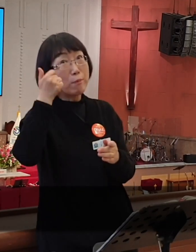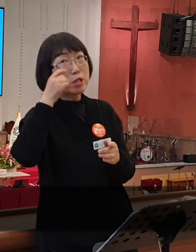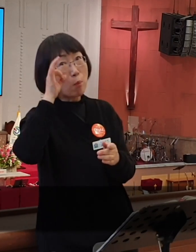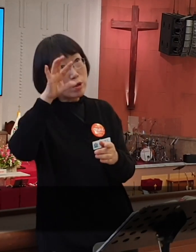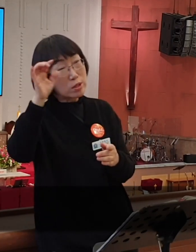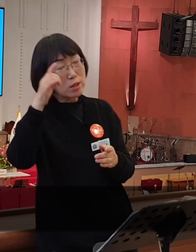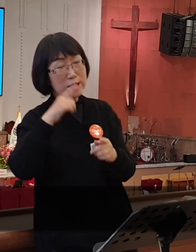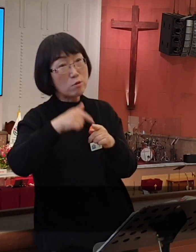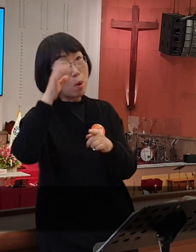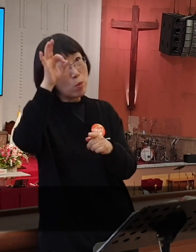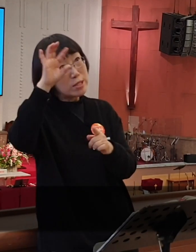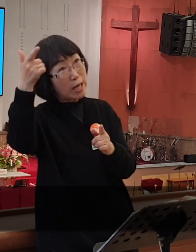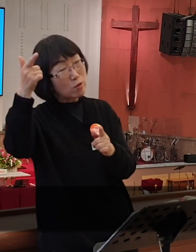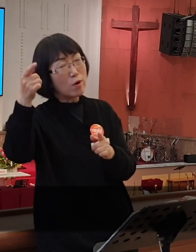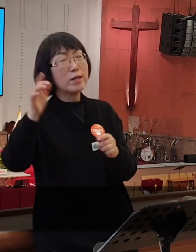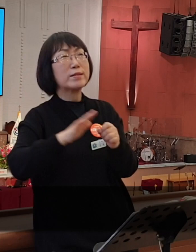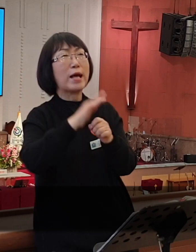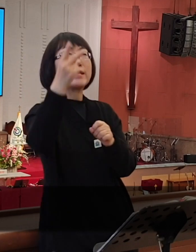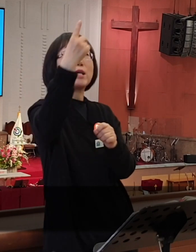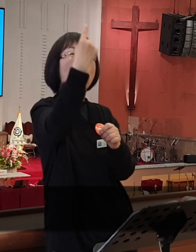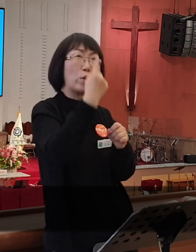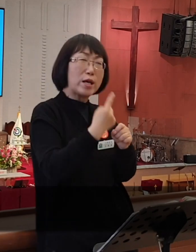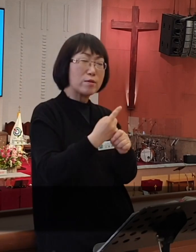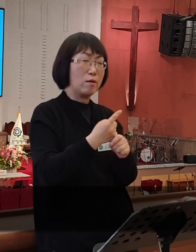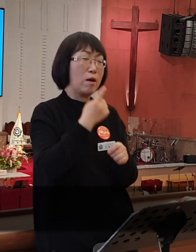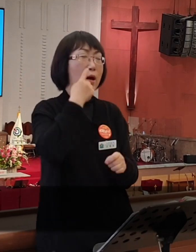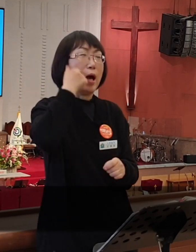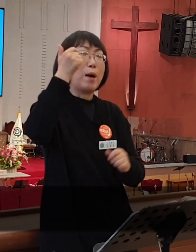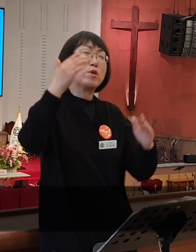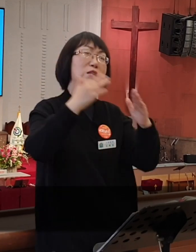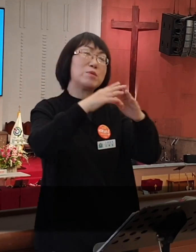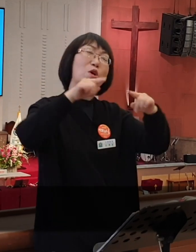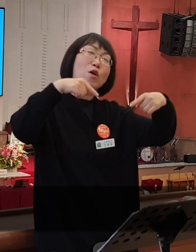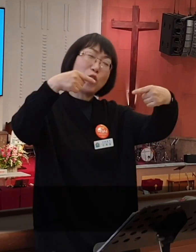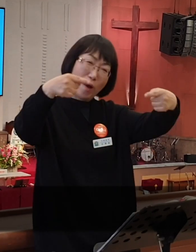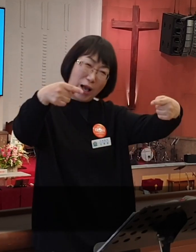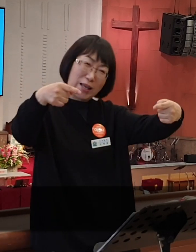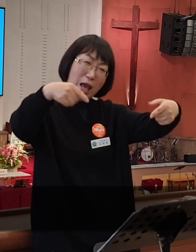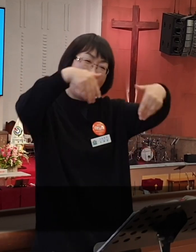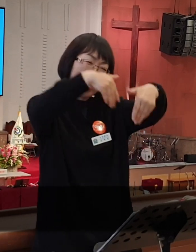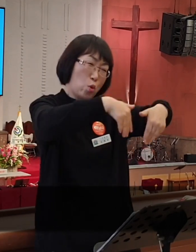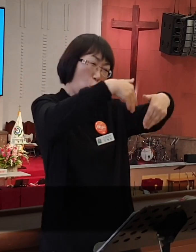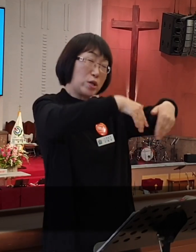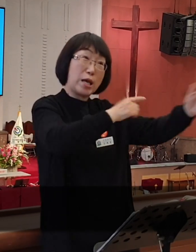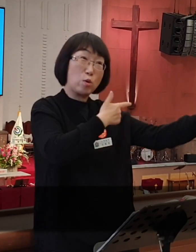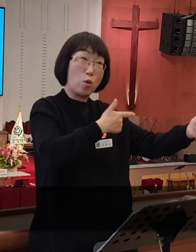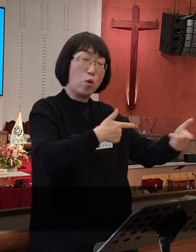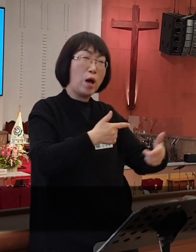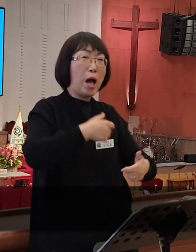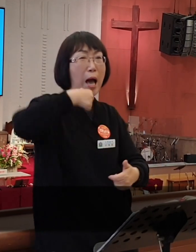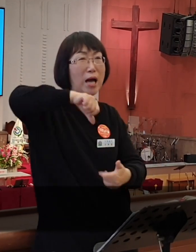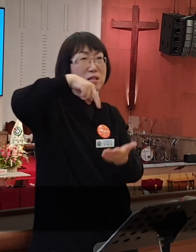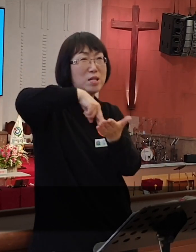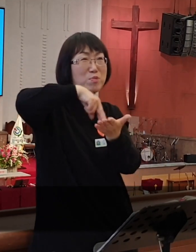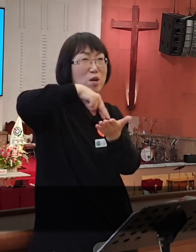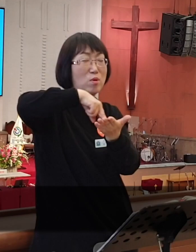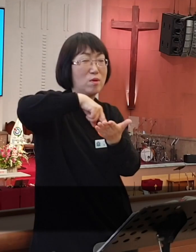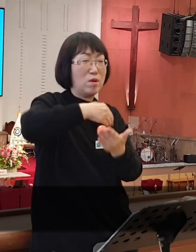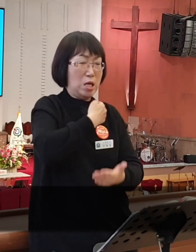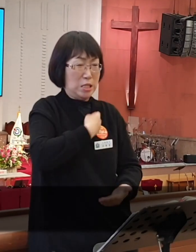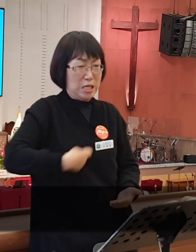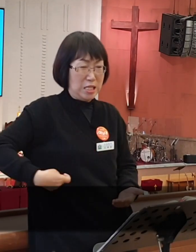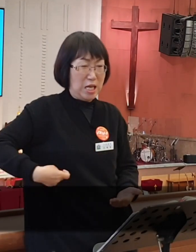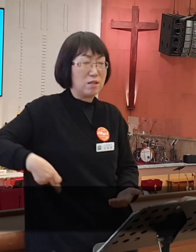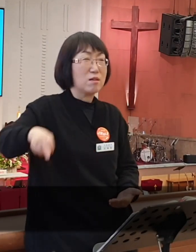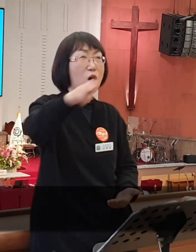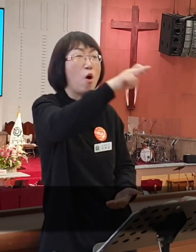이 사랑이 나를 너에게 다시 오게 할 거예요. 그래서 너를 아버지 집으로 들어가게 해요. 종은 아니에요. 이제 너희도 제자들아